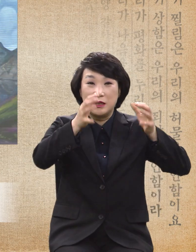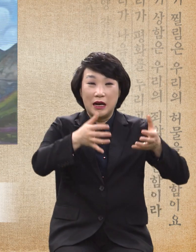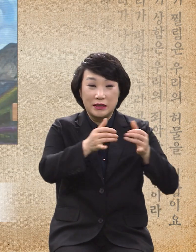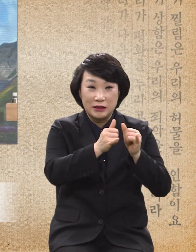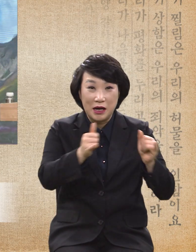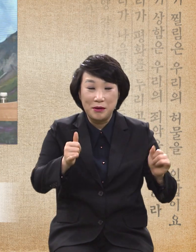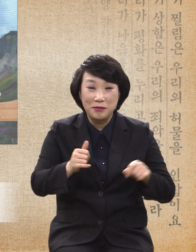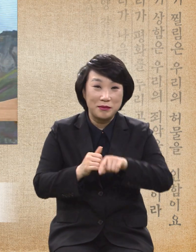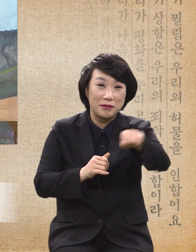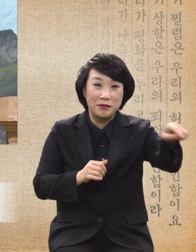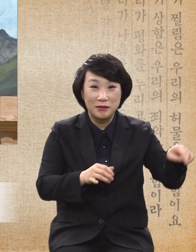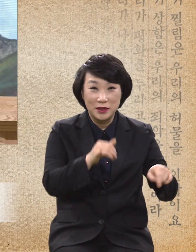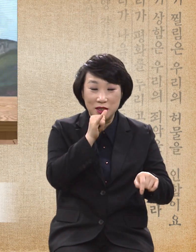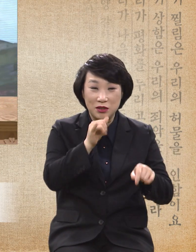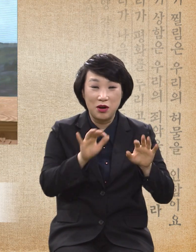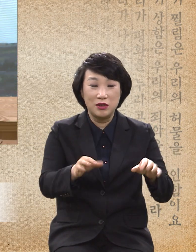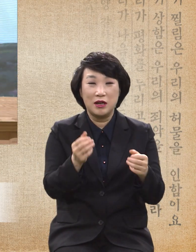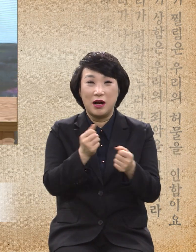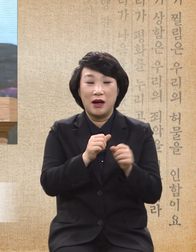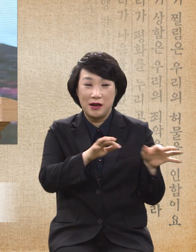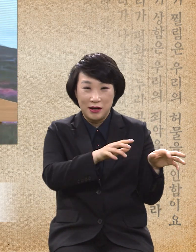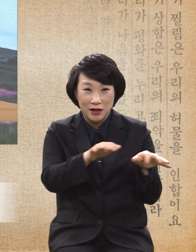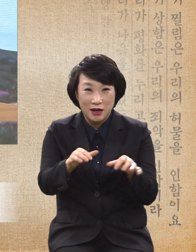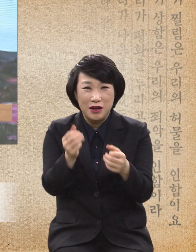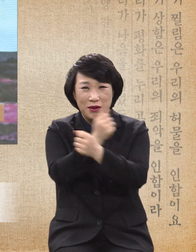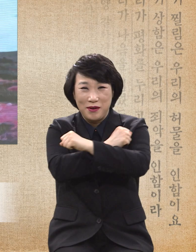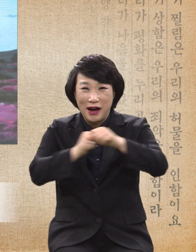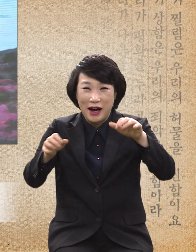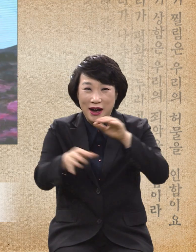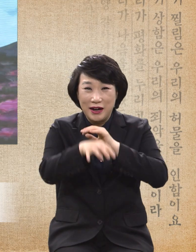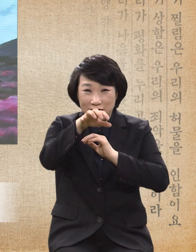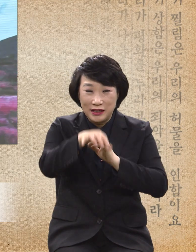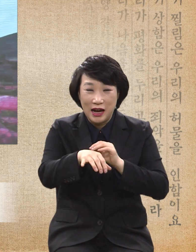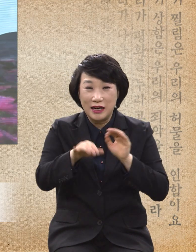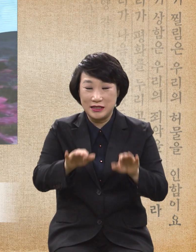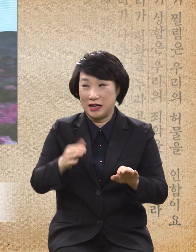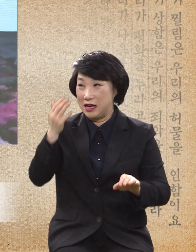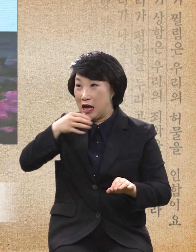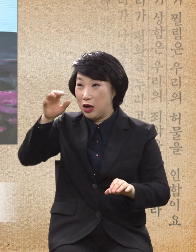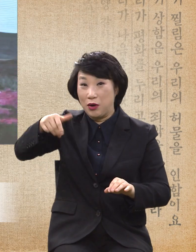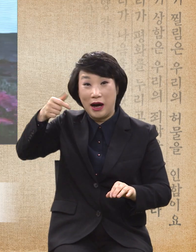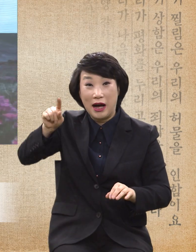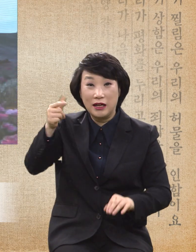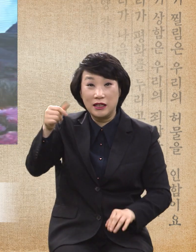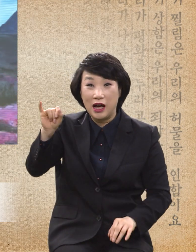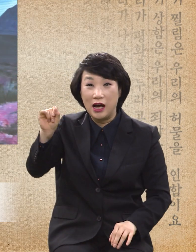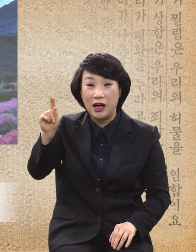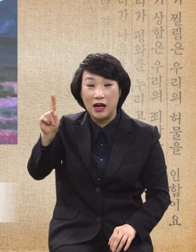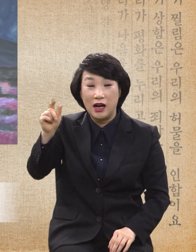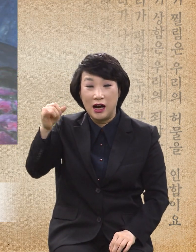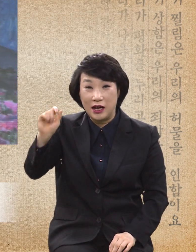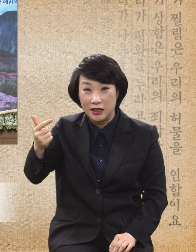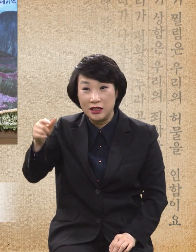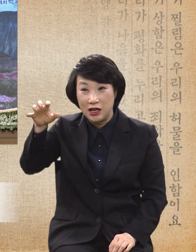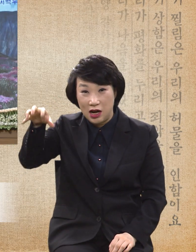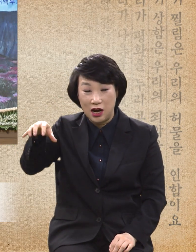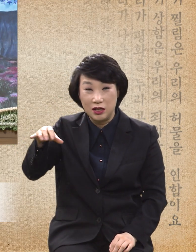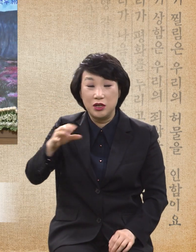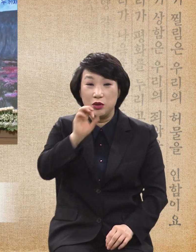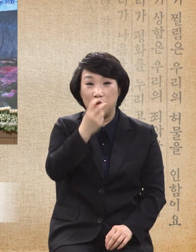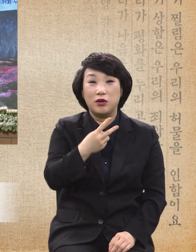백성들이 광야를 지나 드디어 가나안 땅을 받기 위해서 요단강